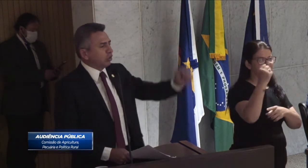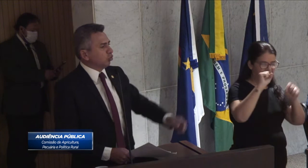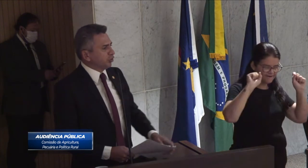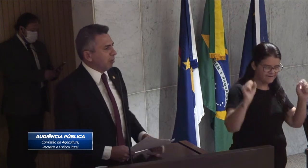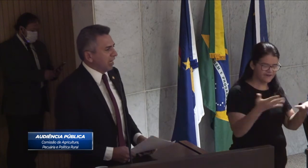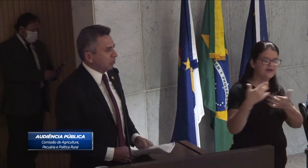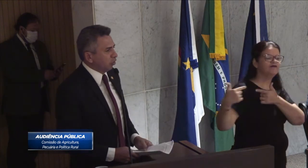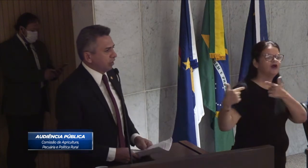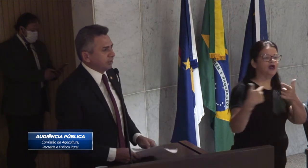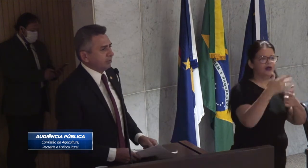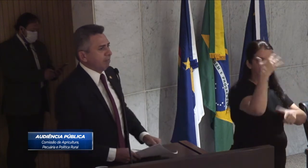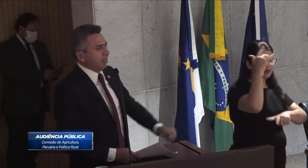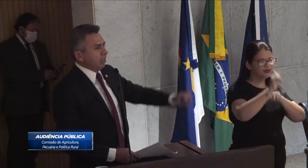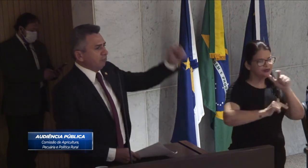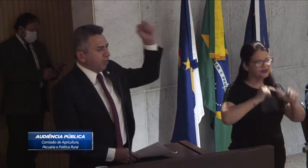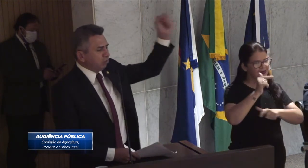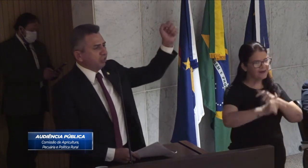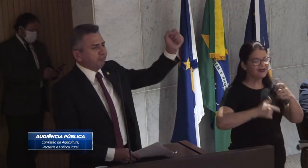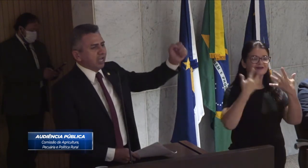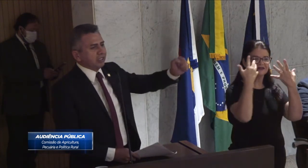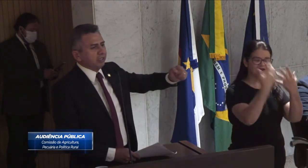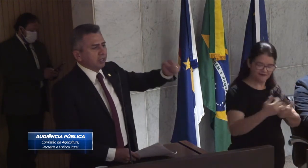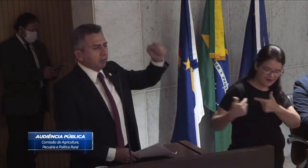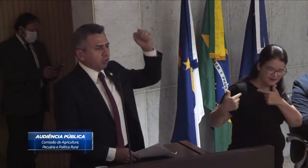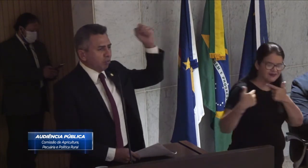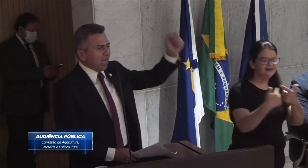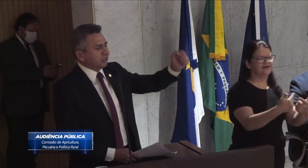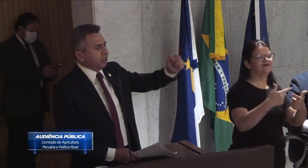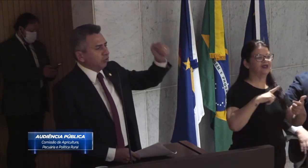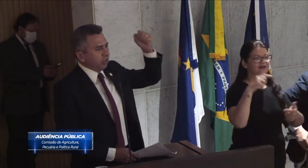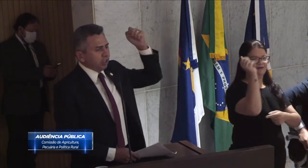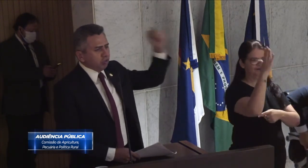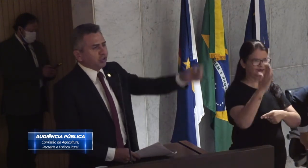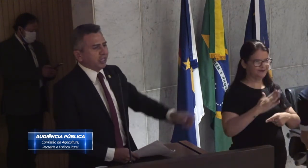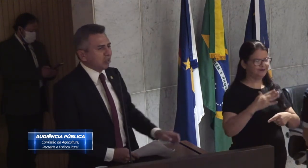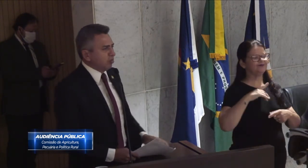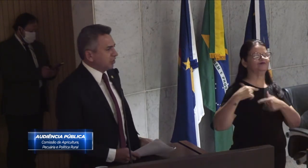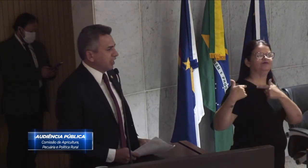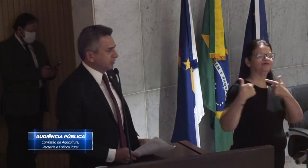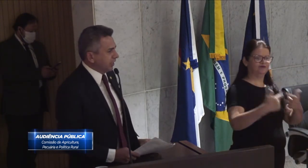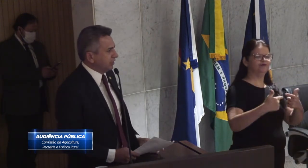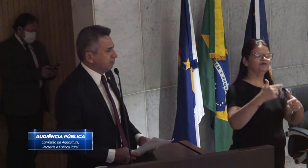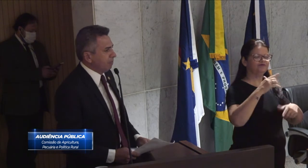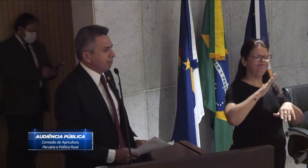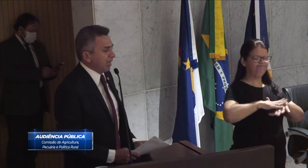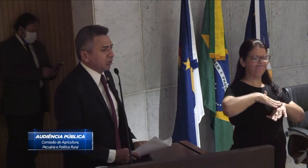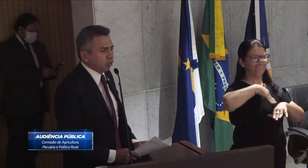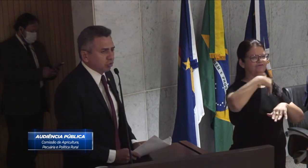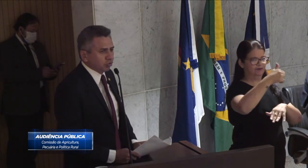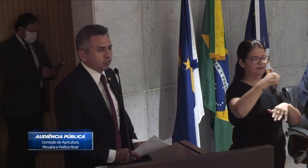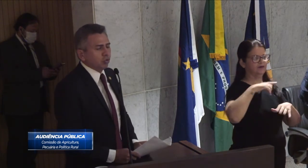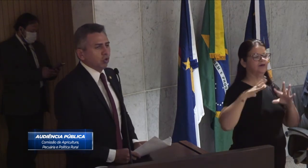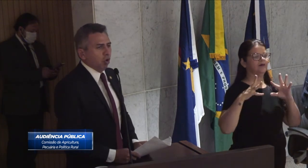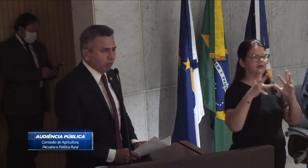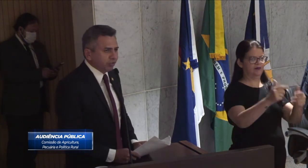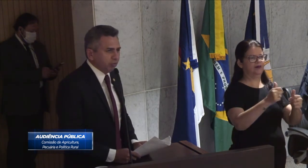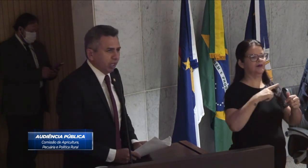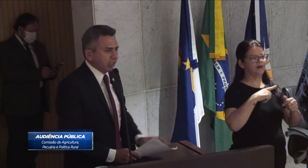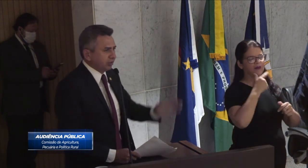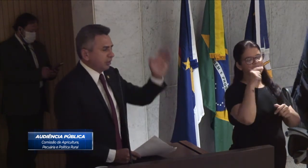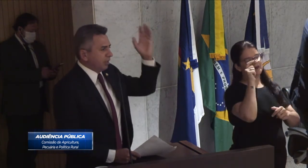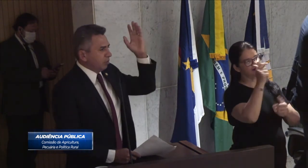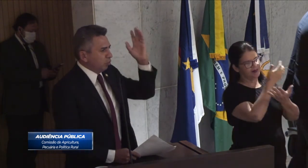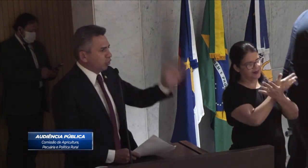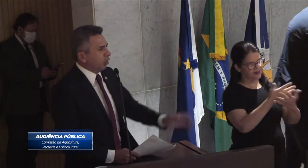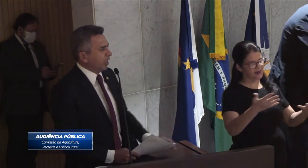a luta dos trabalhadores e vamos em frente por um Brasil e um Estado mais decente para todos, homens e